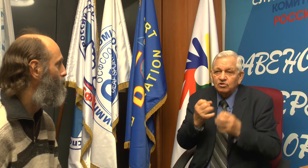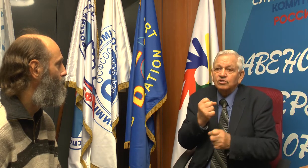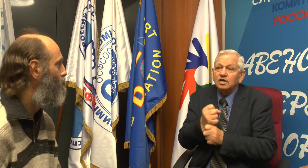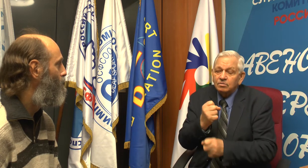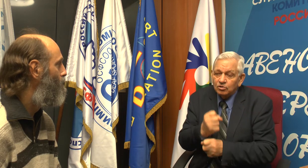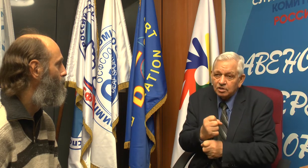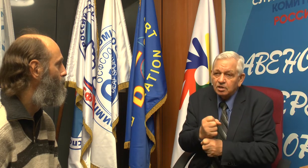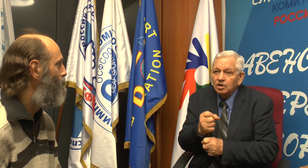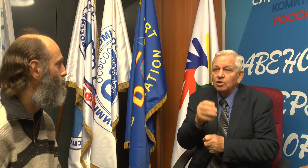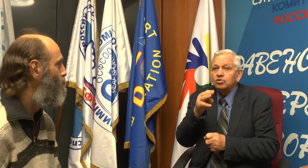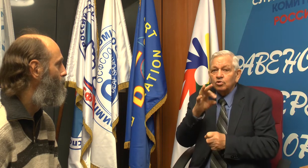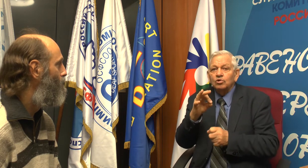серьезно работать, то